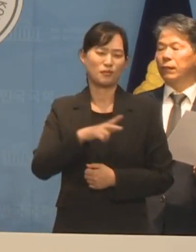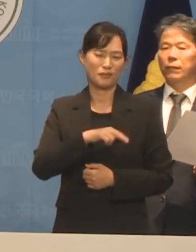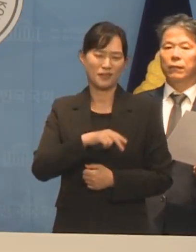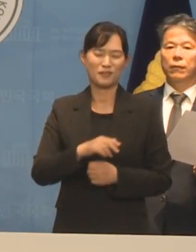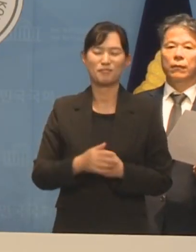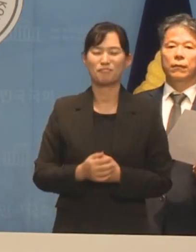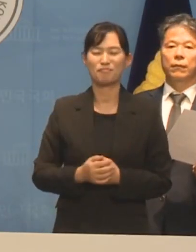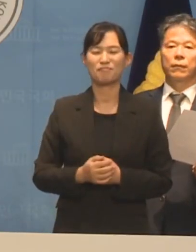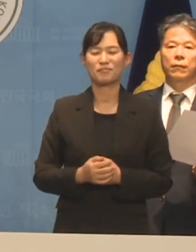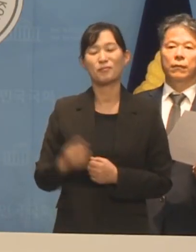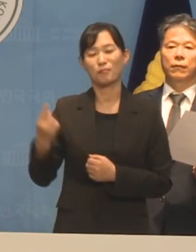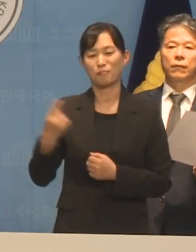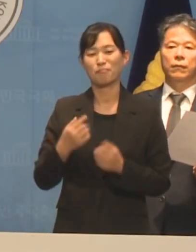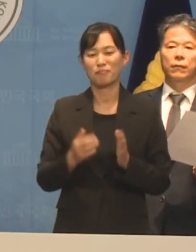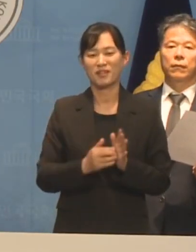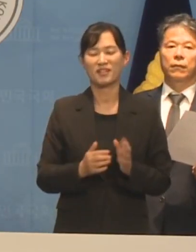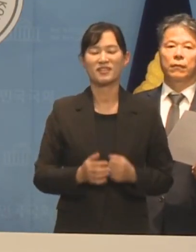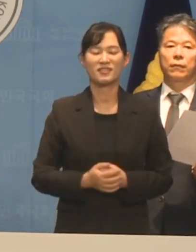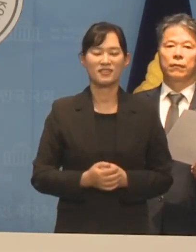네, 천준호 의원님도 오셨습니다.